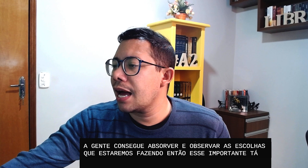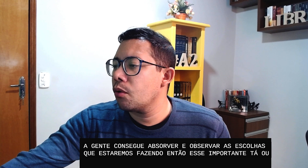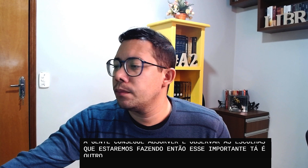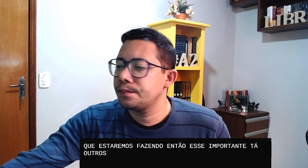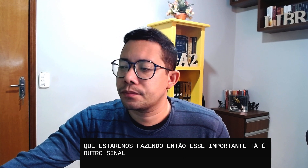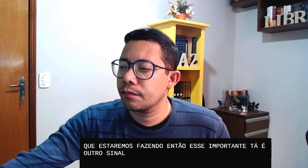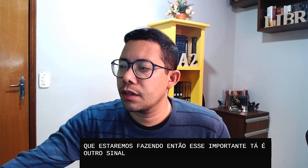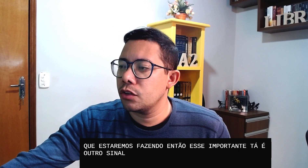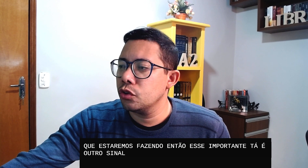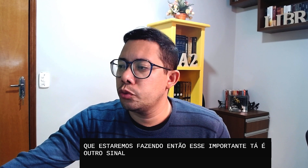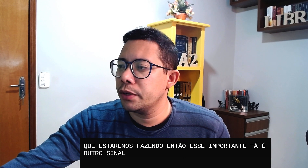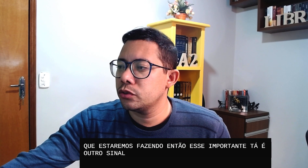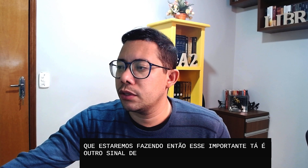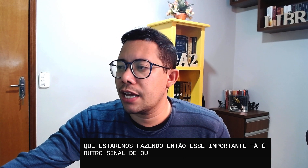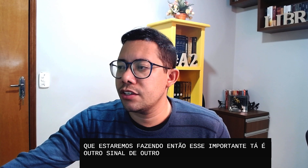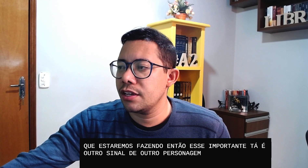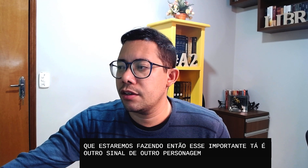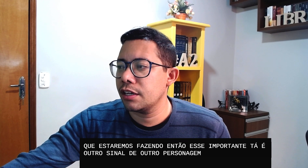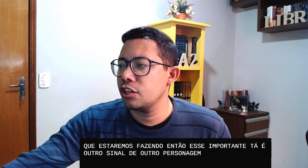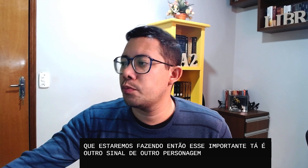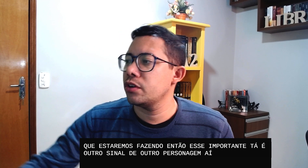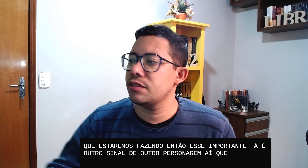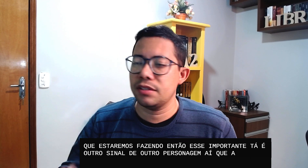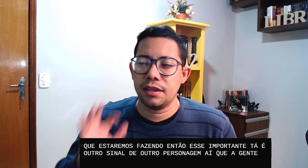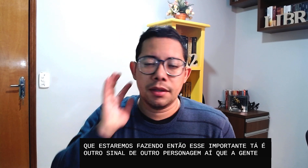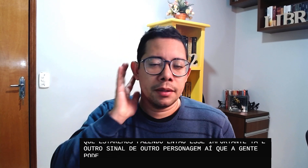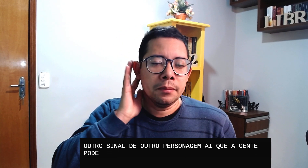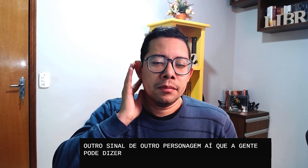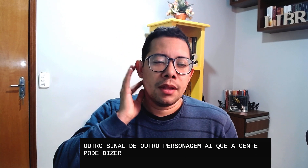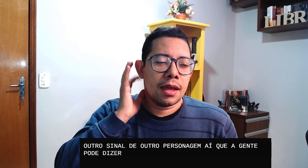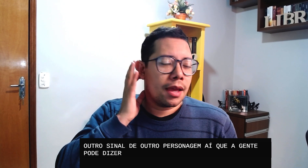sinal de outro personagem aí que a gente pode dizer